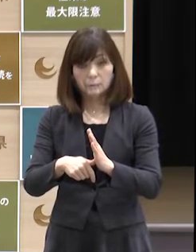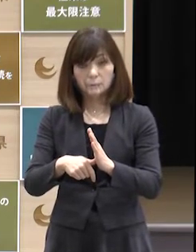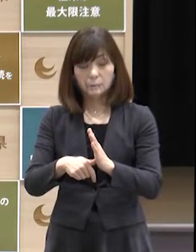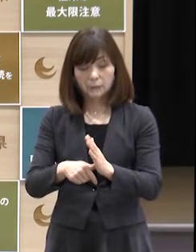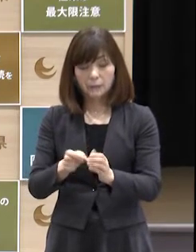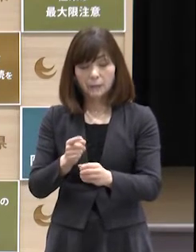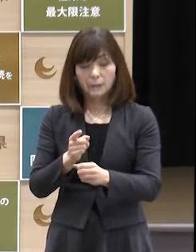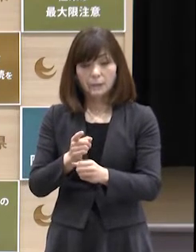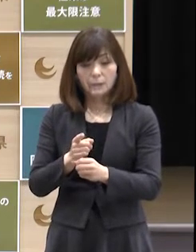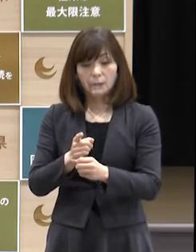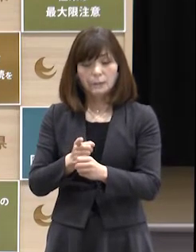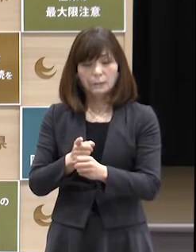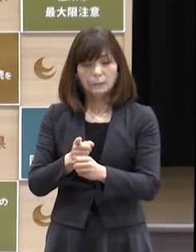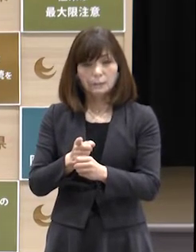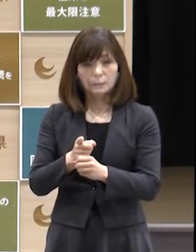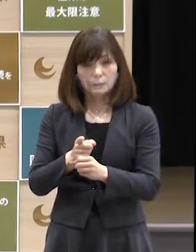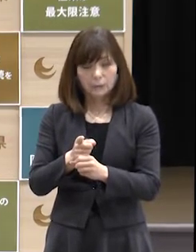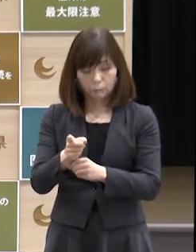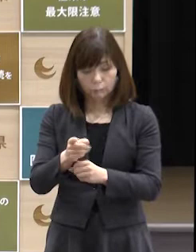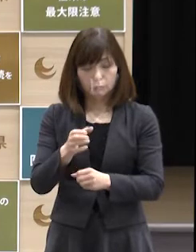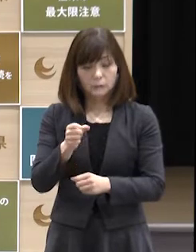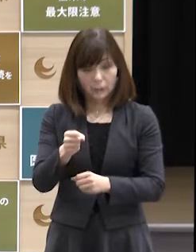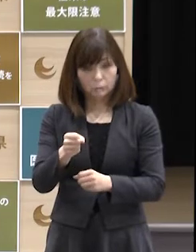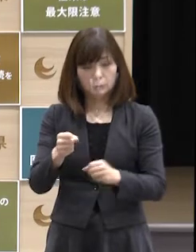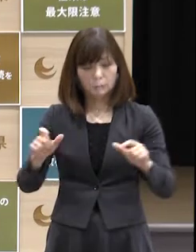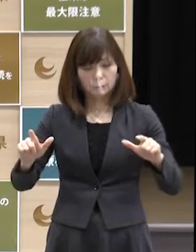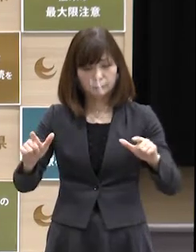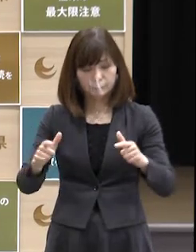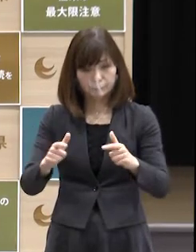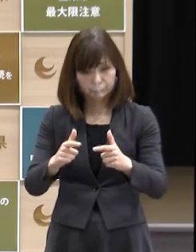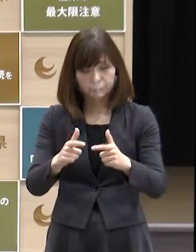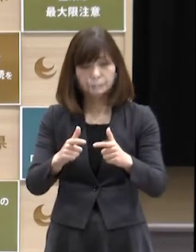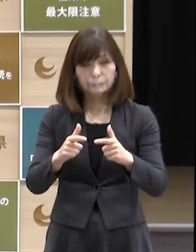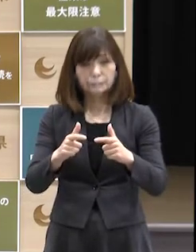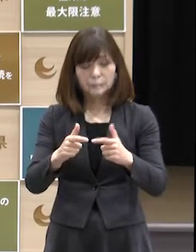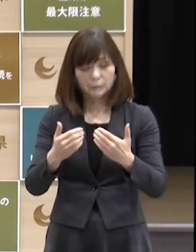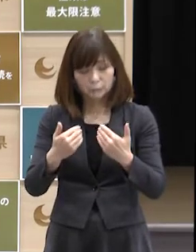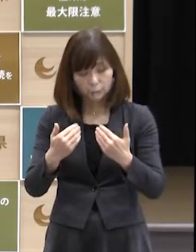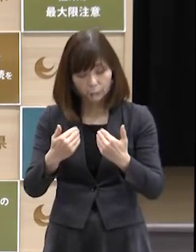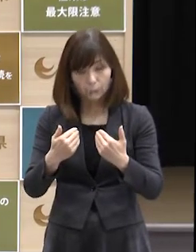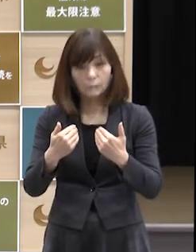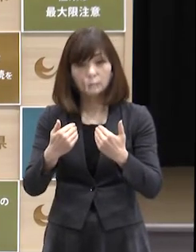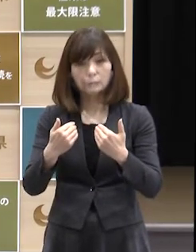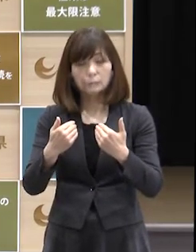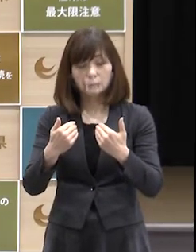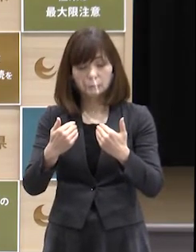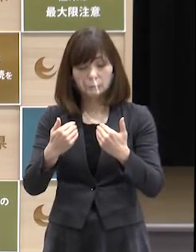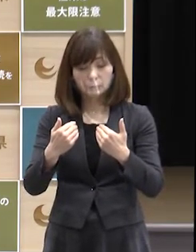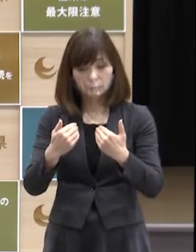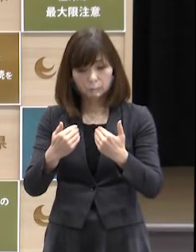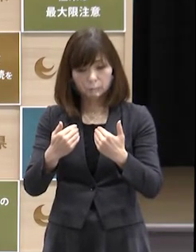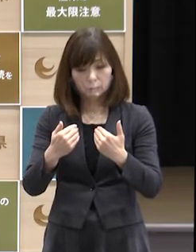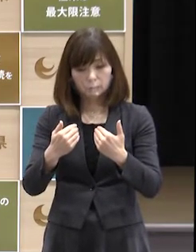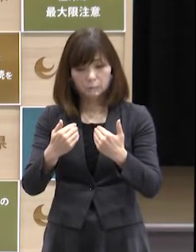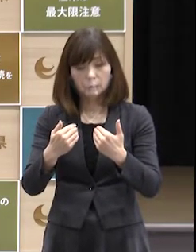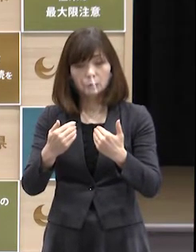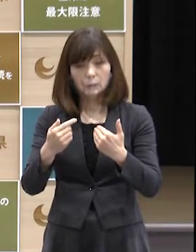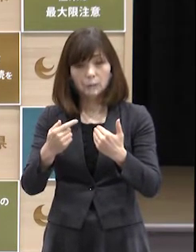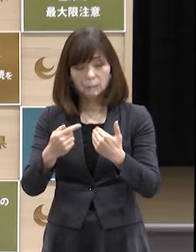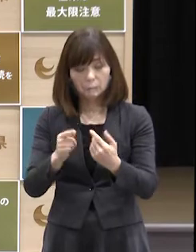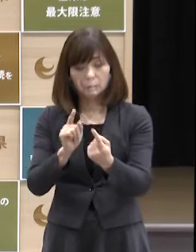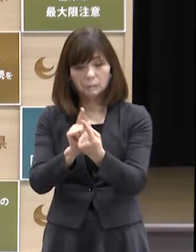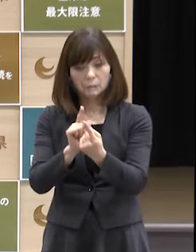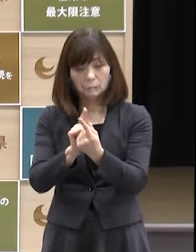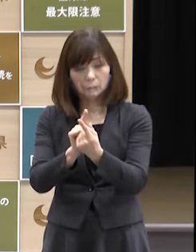核軍縮への道というのをですね、一層厳しいものをしているなというところを改めて実